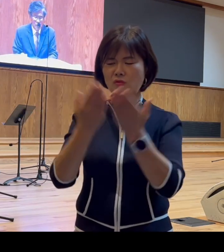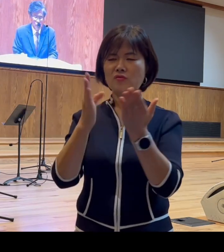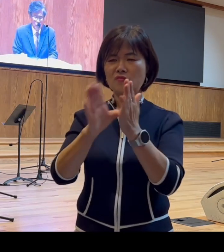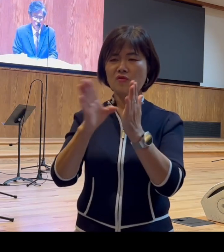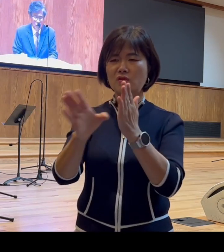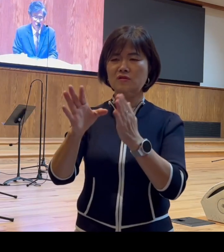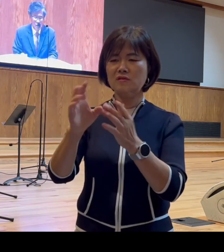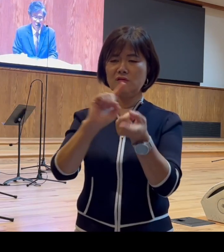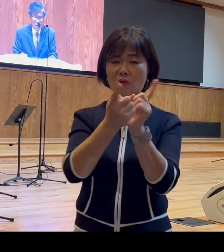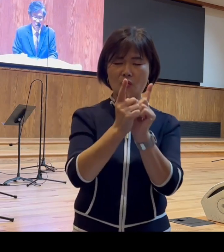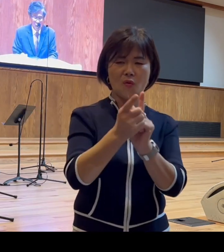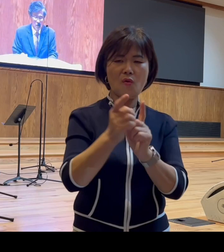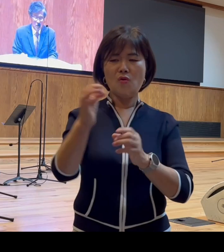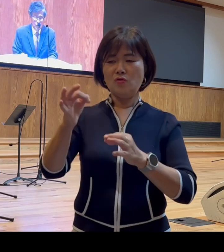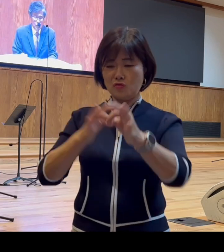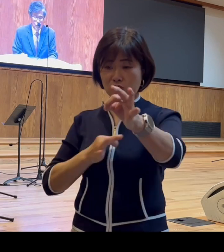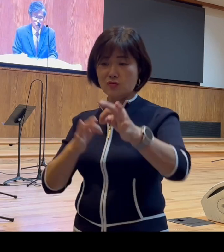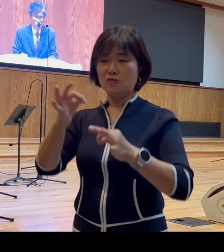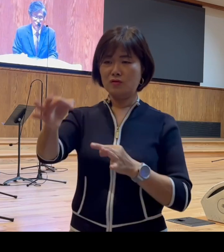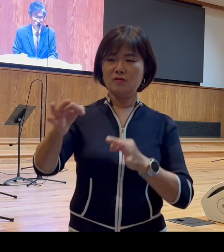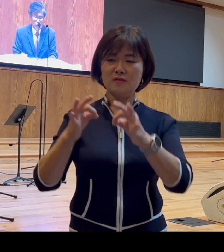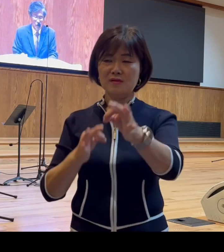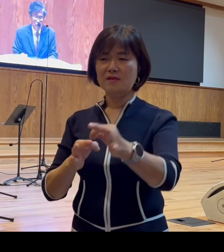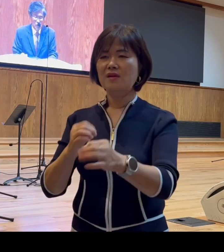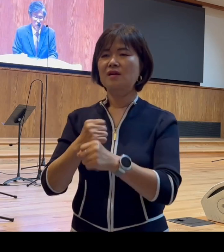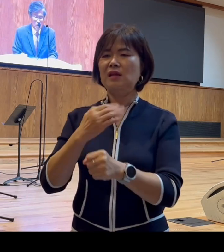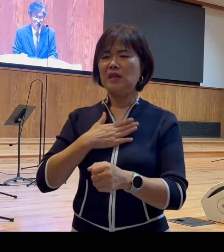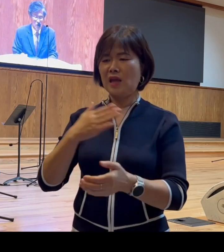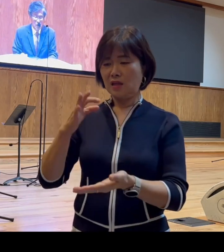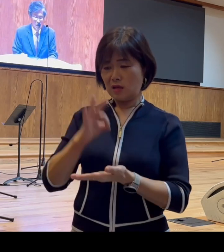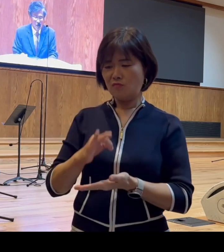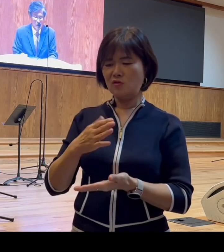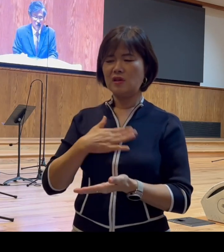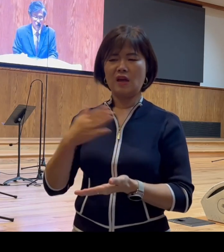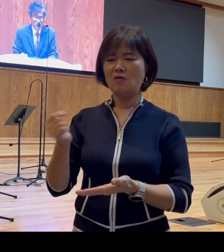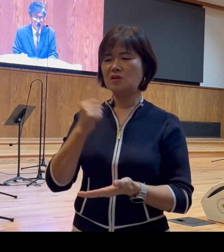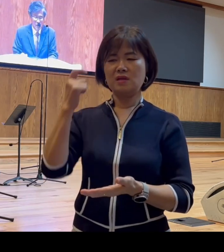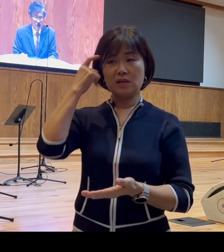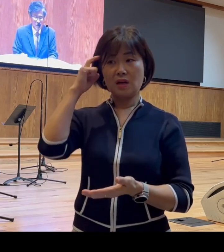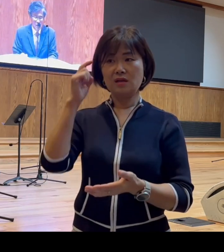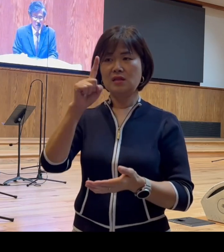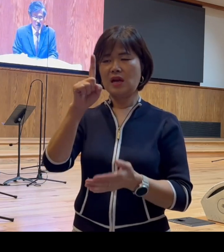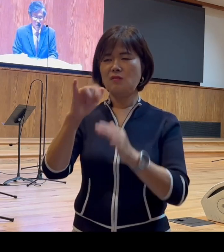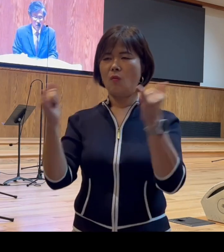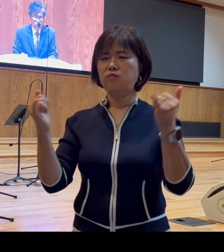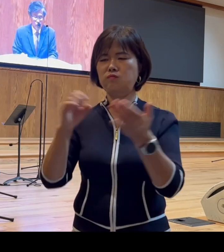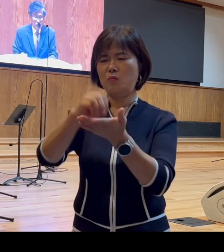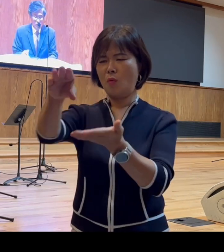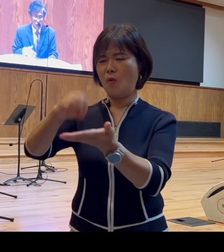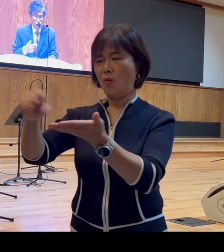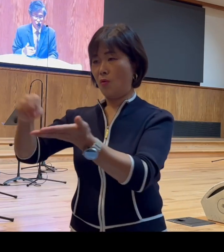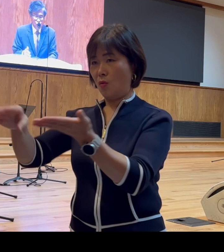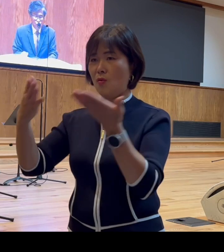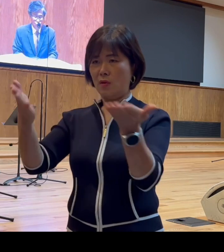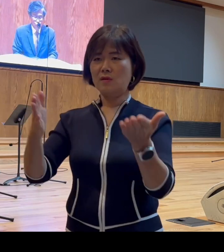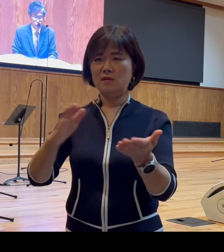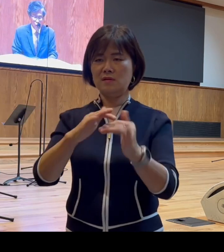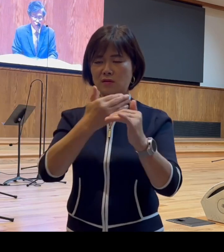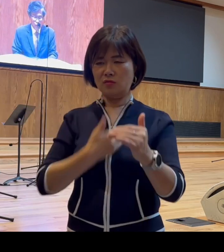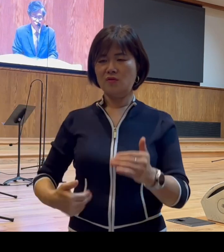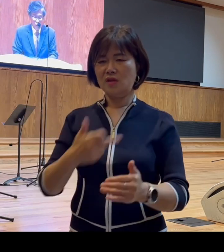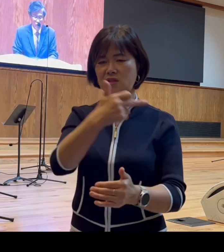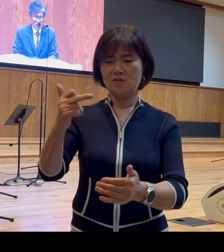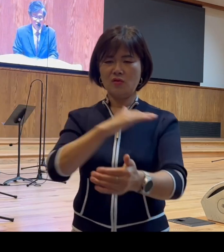서로 통용하고 자기 재물을 조금이라도 자기 것이라 하는 이가 하나도 없더라. 사도들이 큰 권능으로